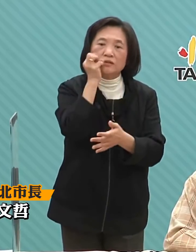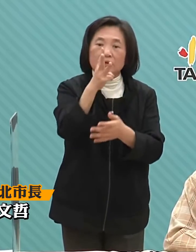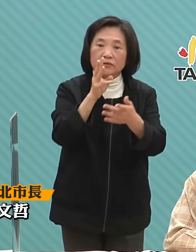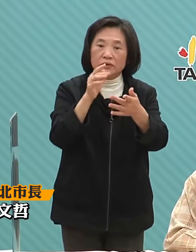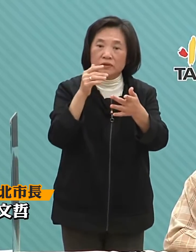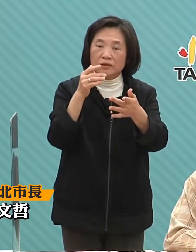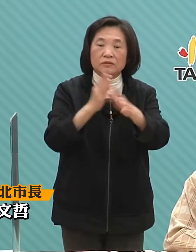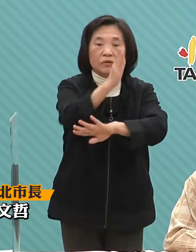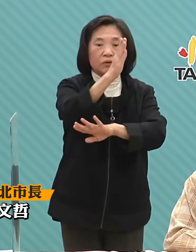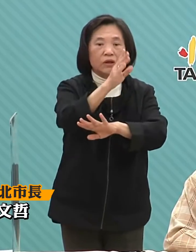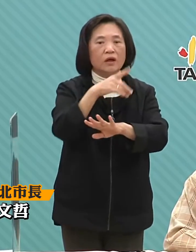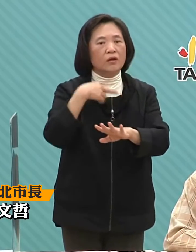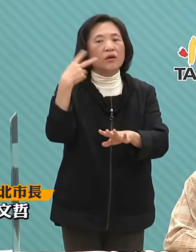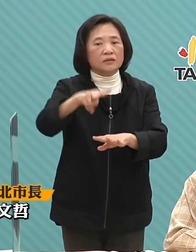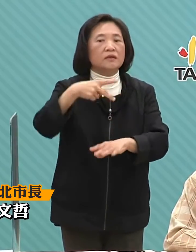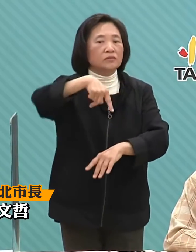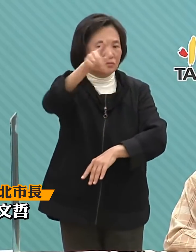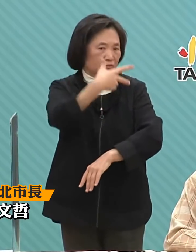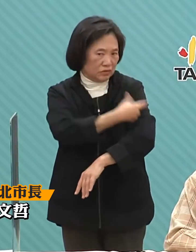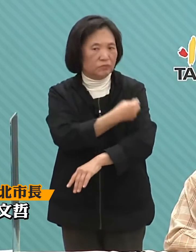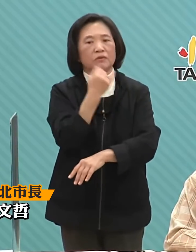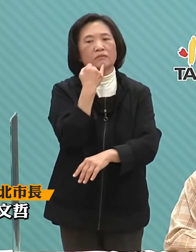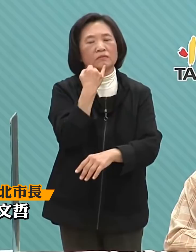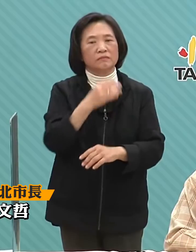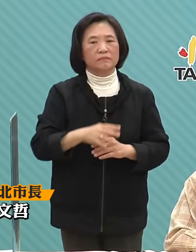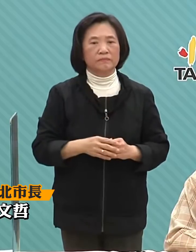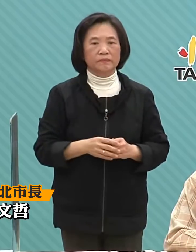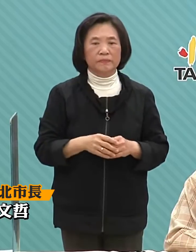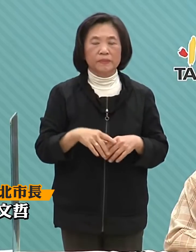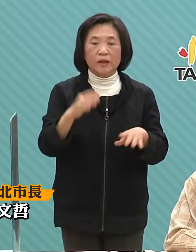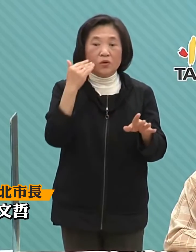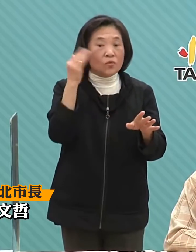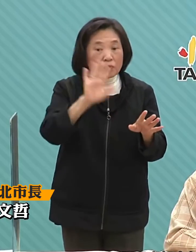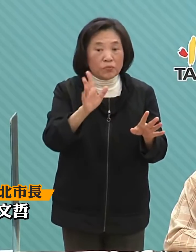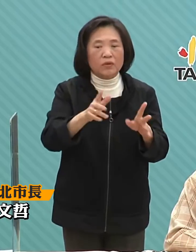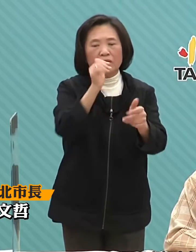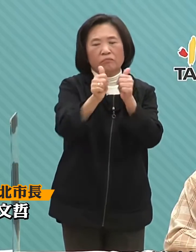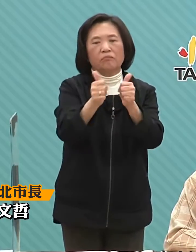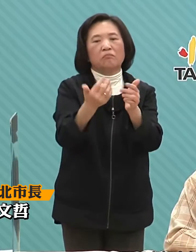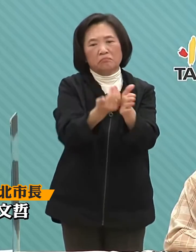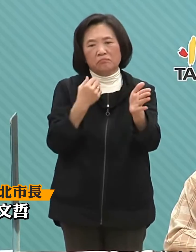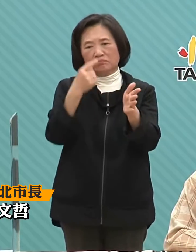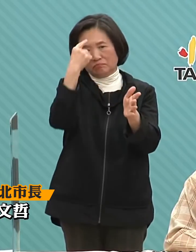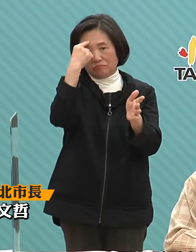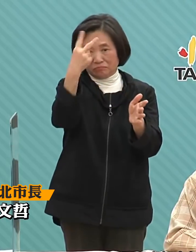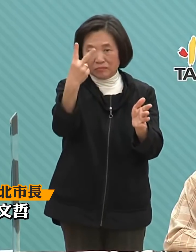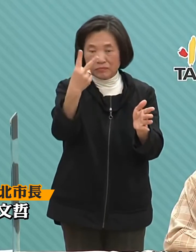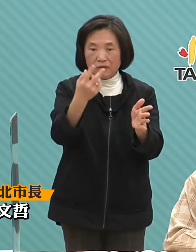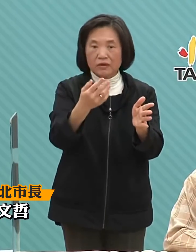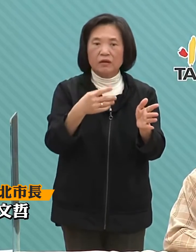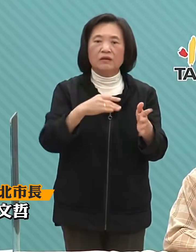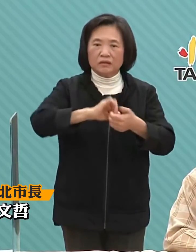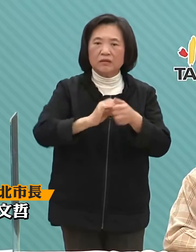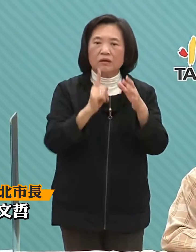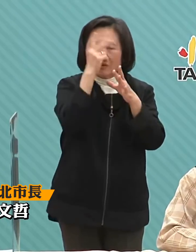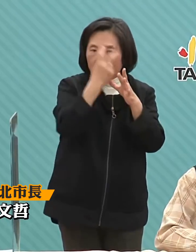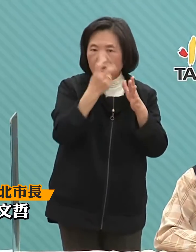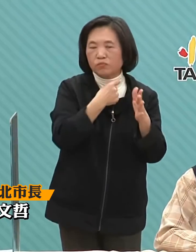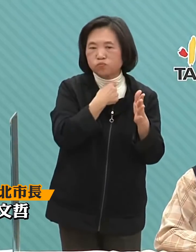苗，那你就知道要比赛前2天要快筛或 PCR 的阴性。